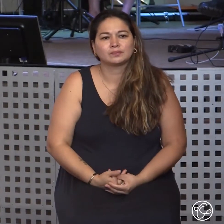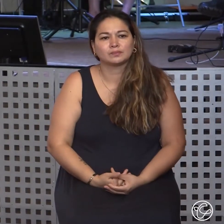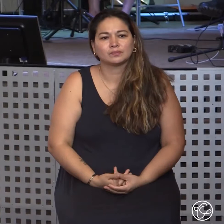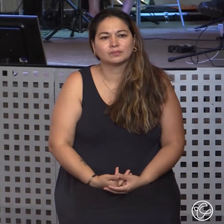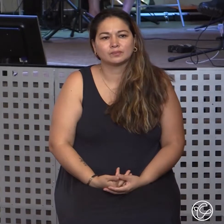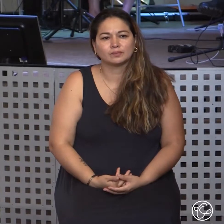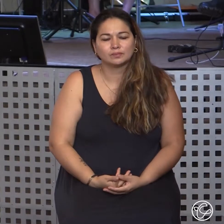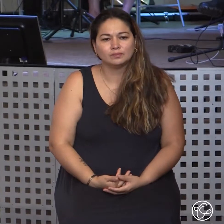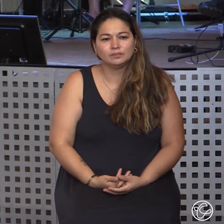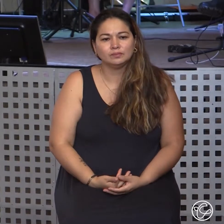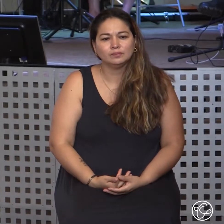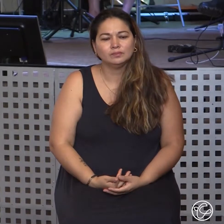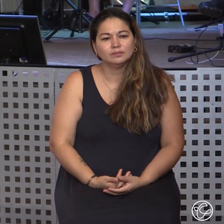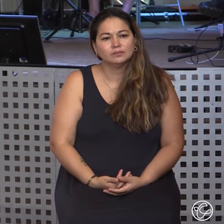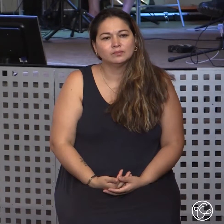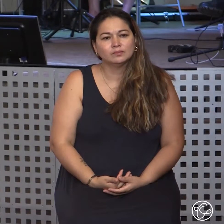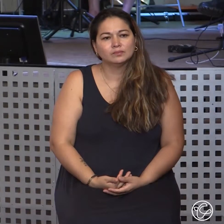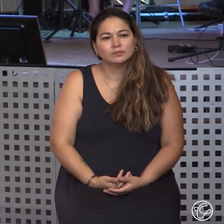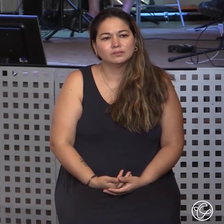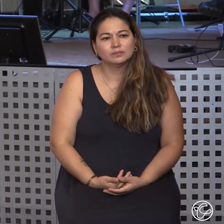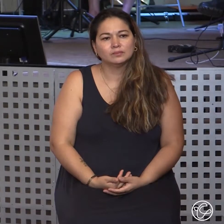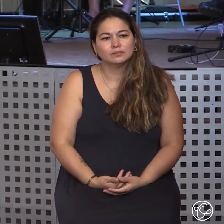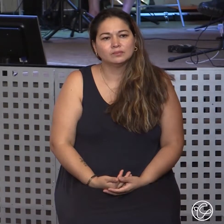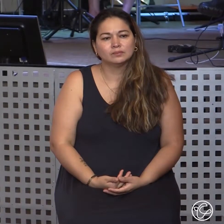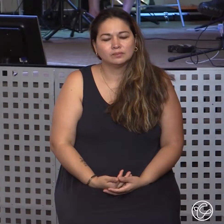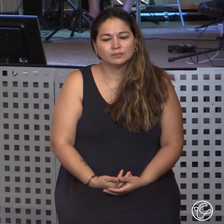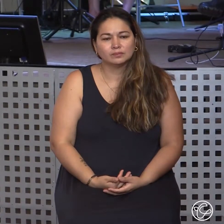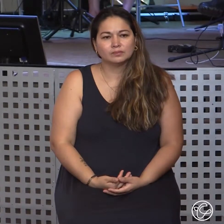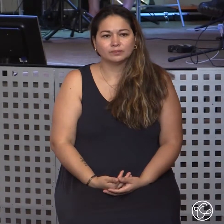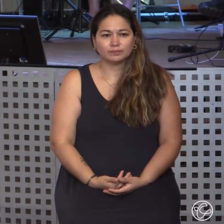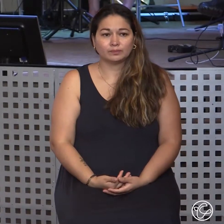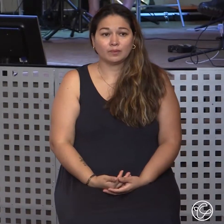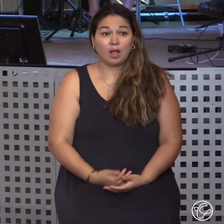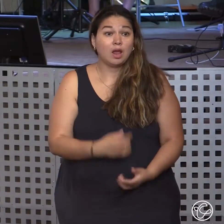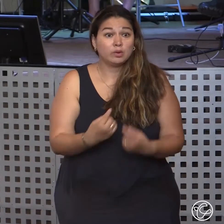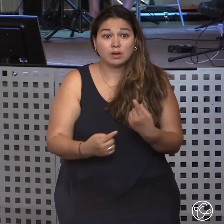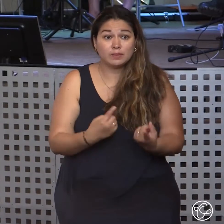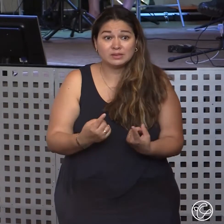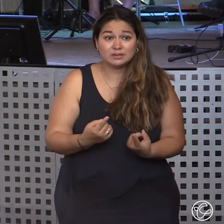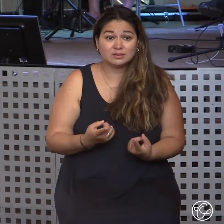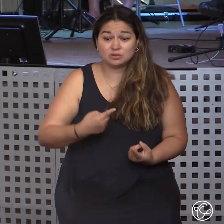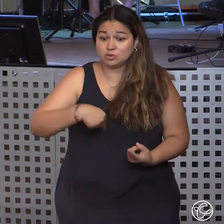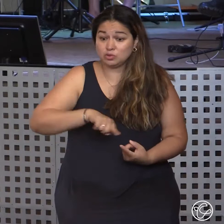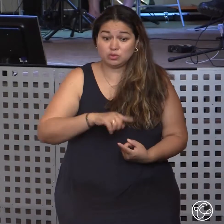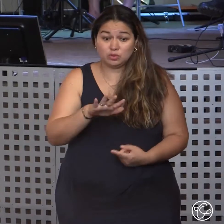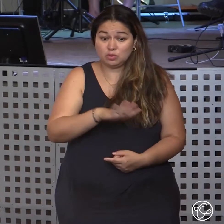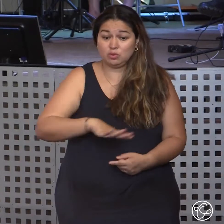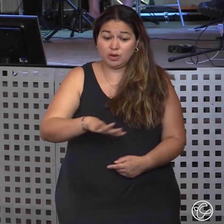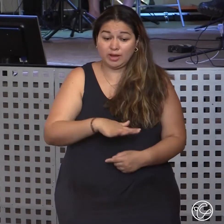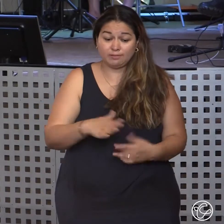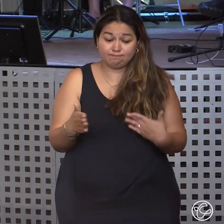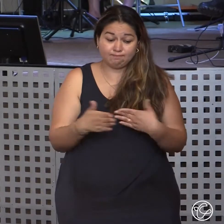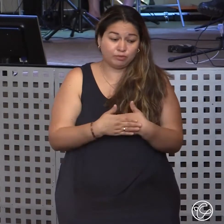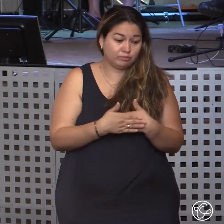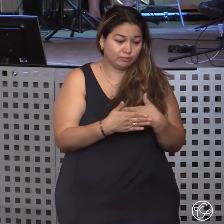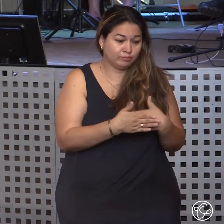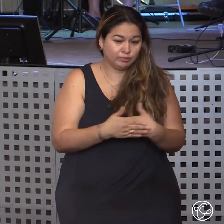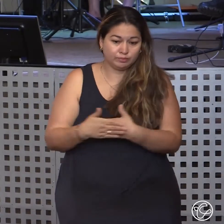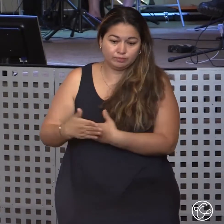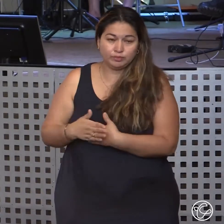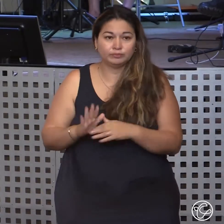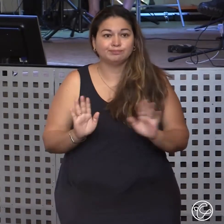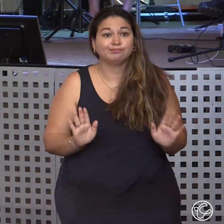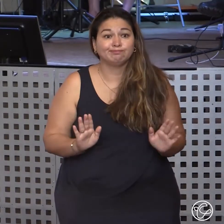en ocasiones no le dejamos espacio. ¿Por qué? Vuelvo desde